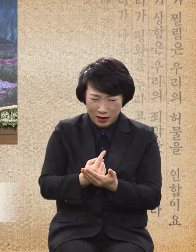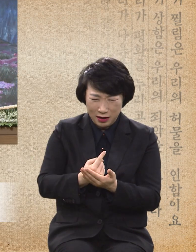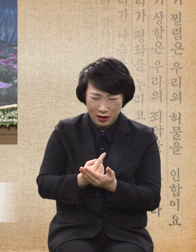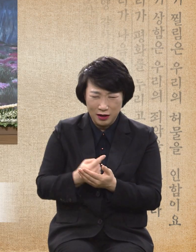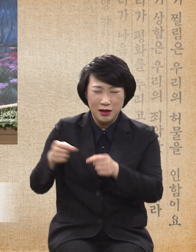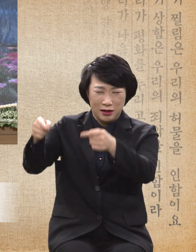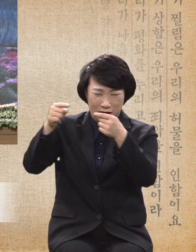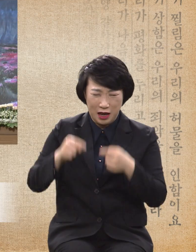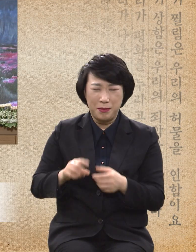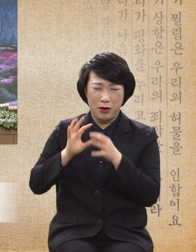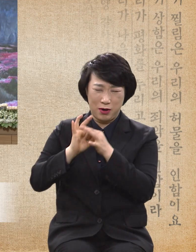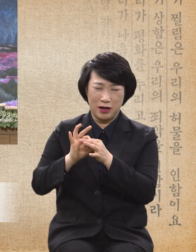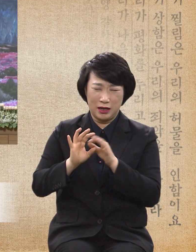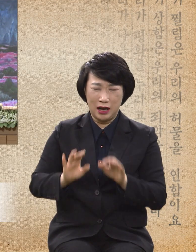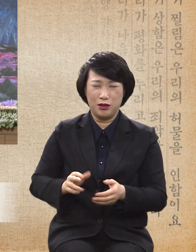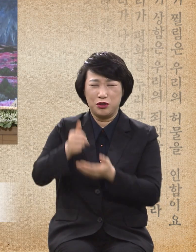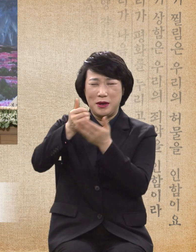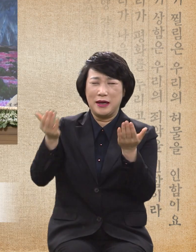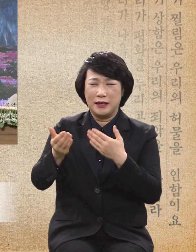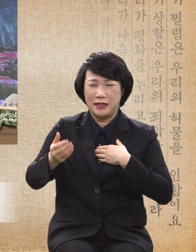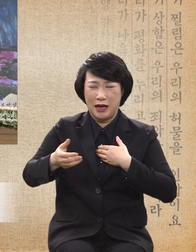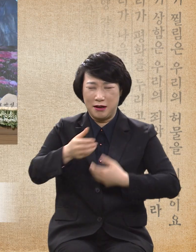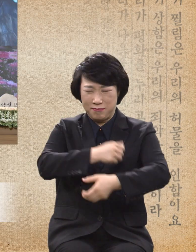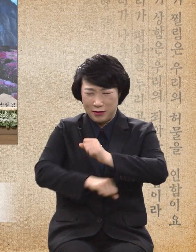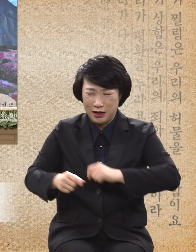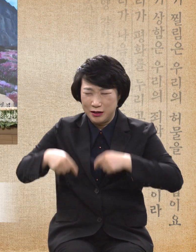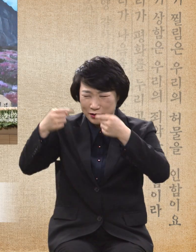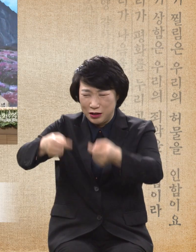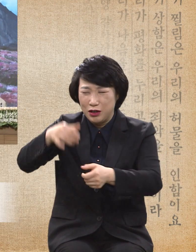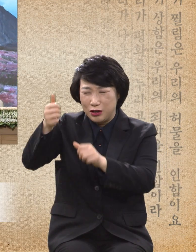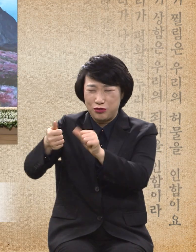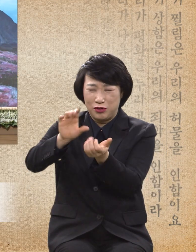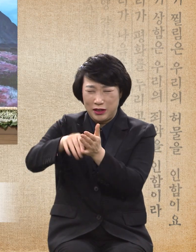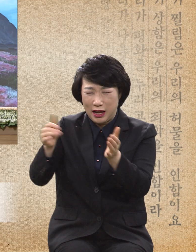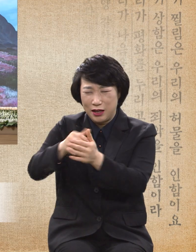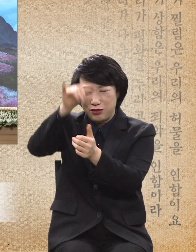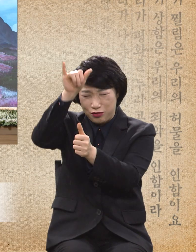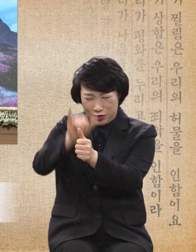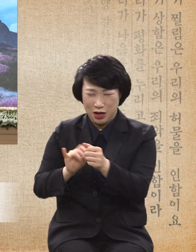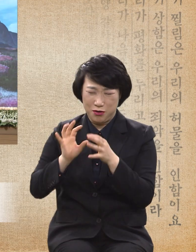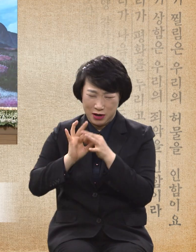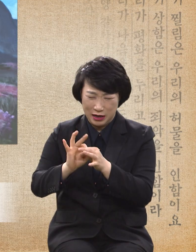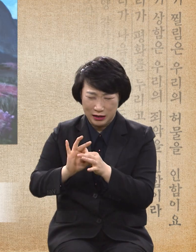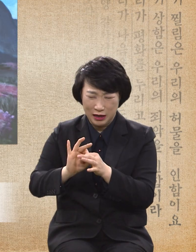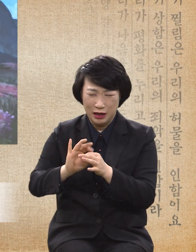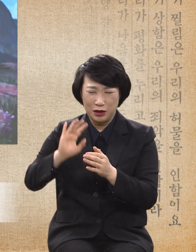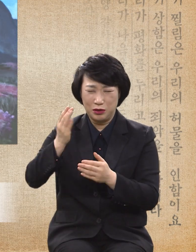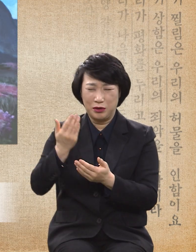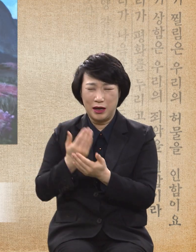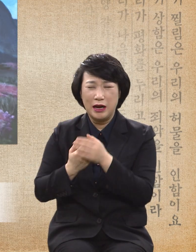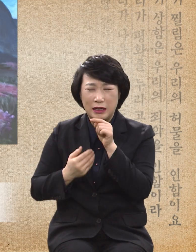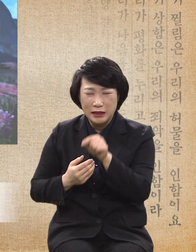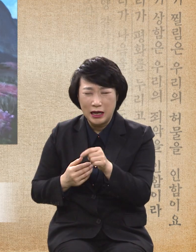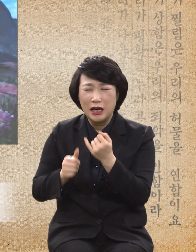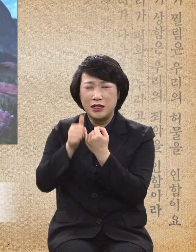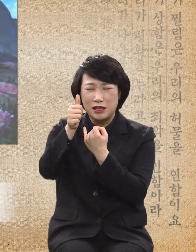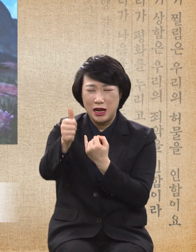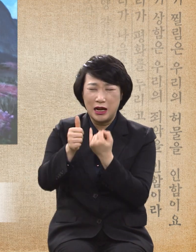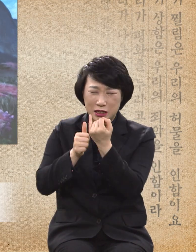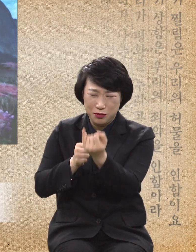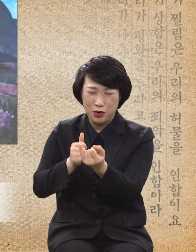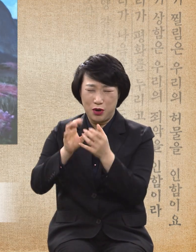관계, 주님 일에 내가 죽도록 충성할 수 있는 관계, 이것이 신랑과